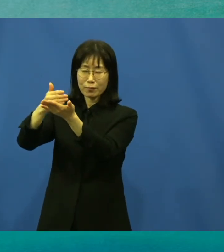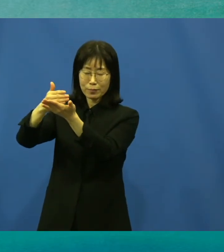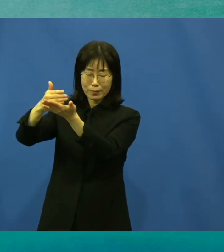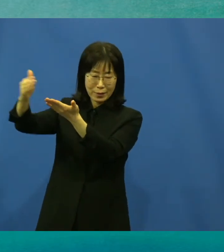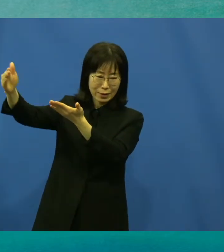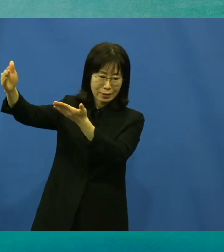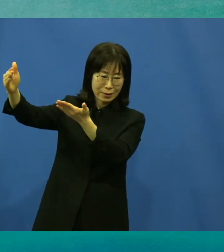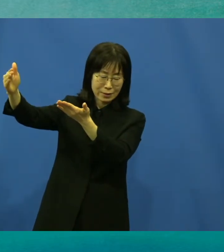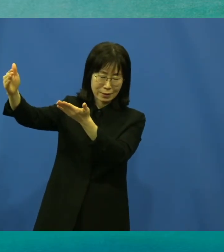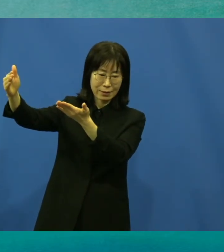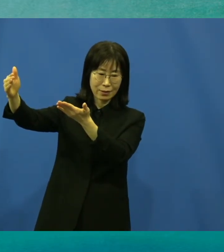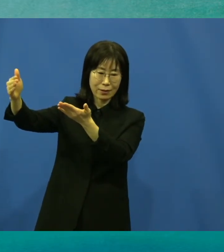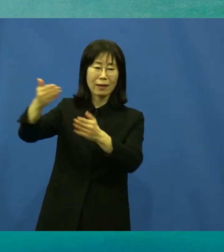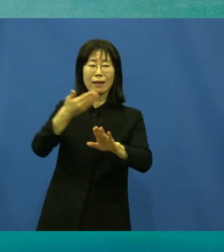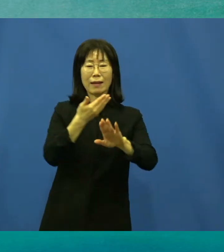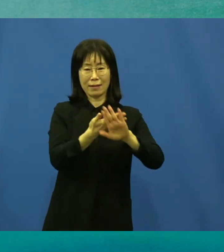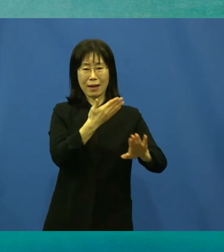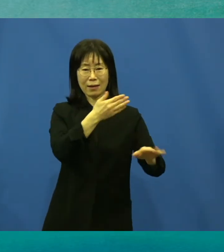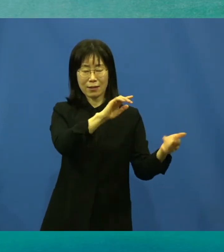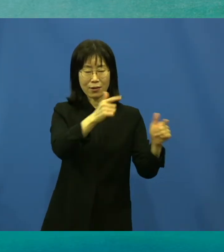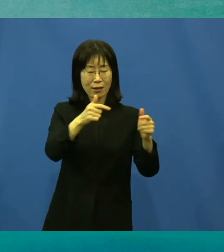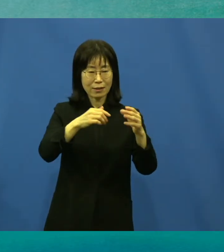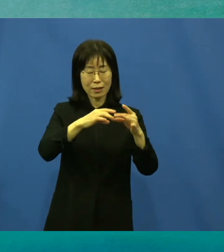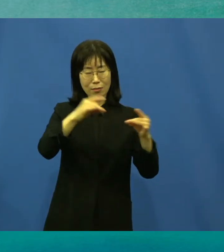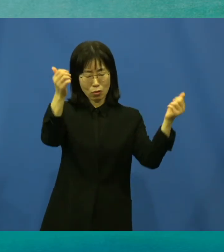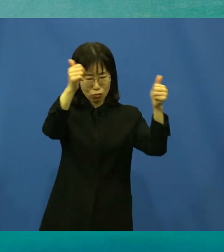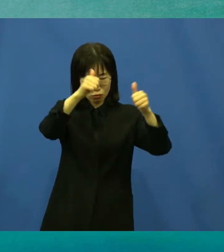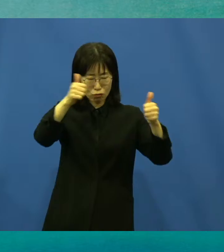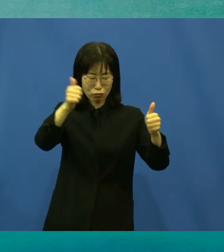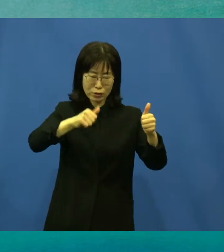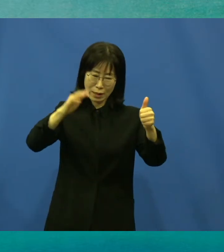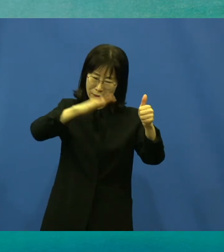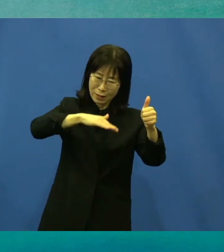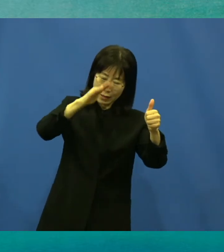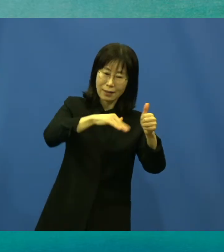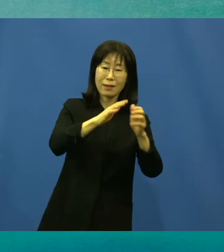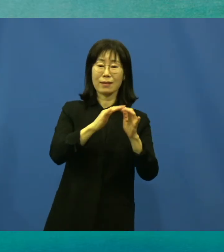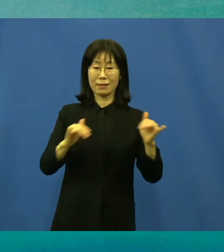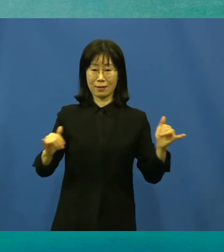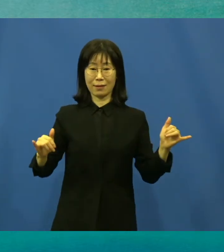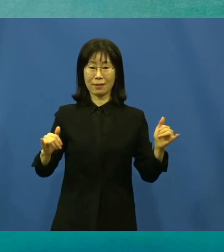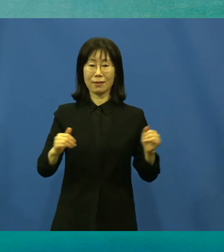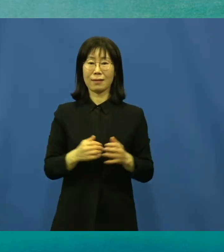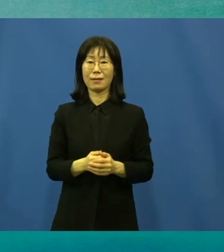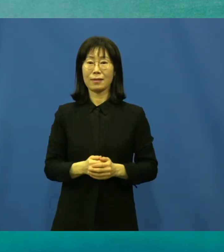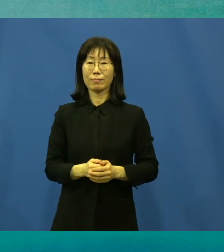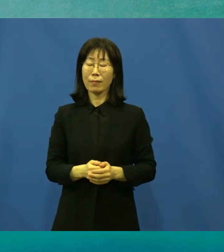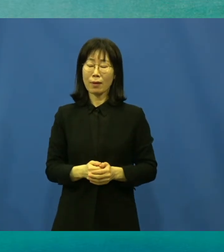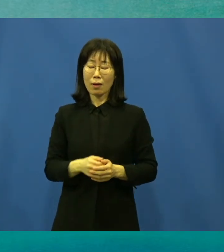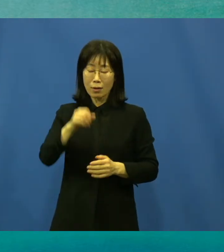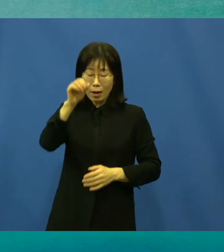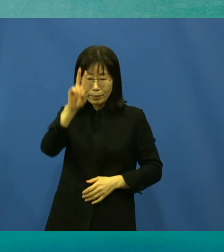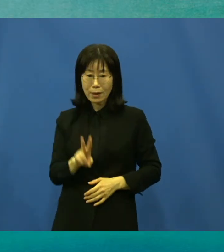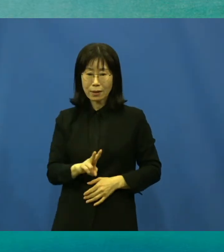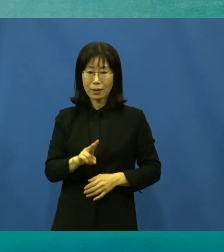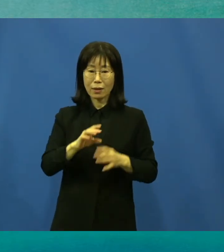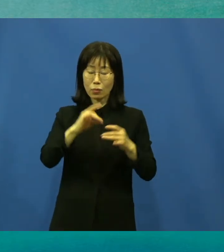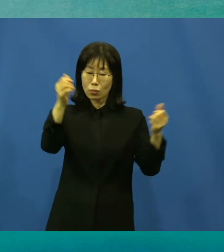하나님의 얼굴을 피하는 순간 온갖 우상들이 다가옵니다. 왜 지금 우상 얘기가 나오죠?